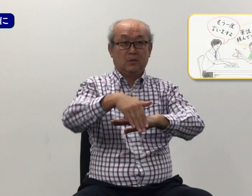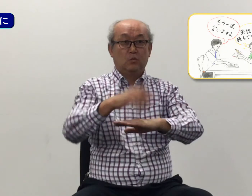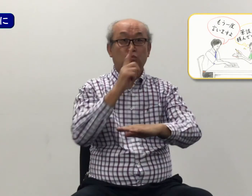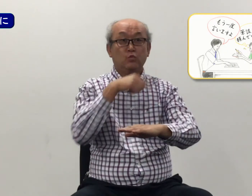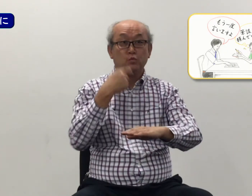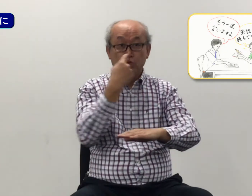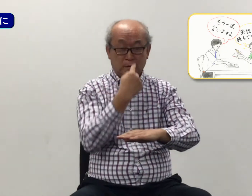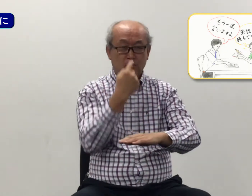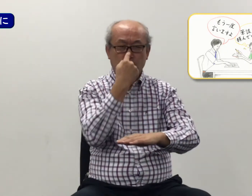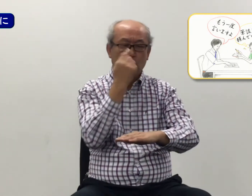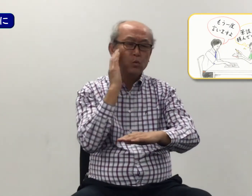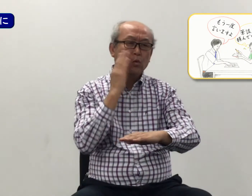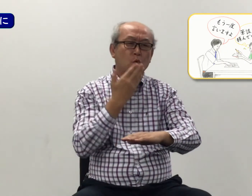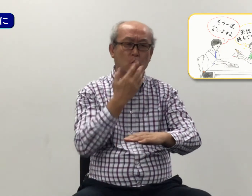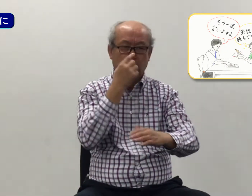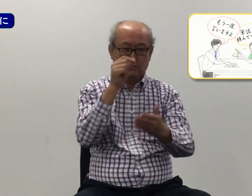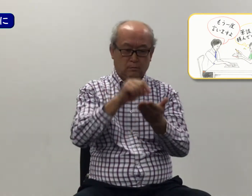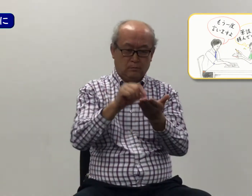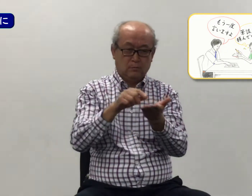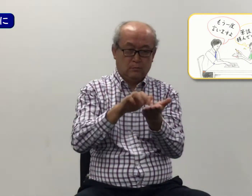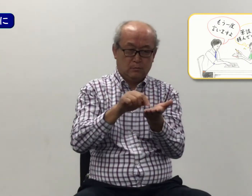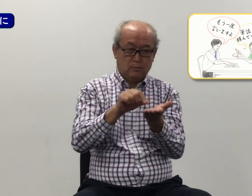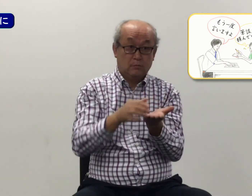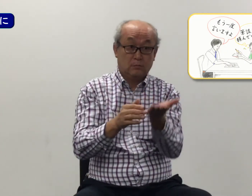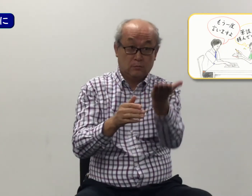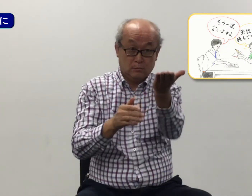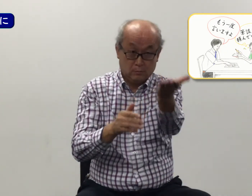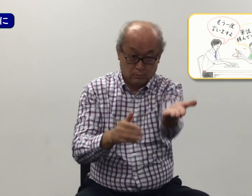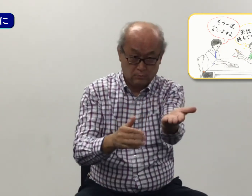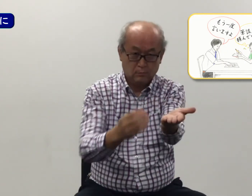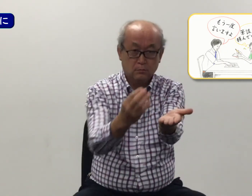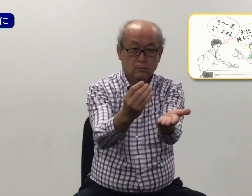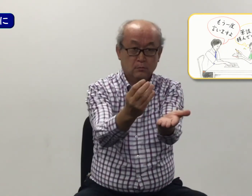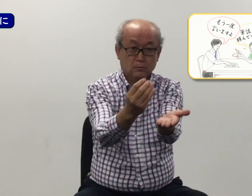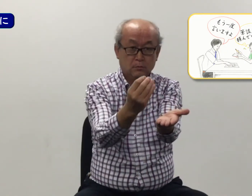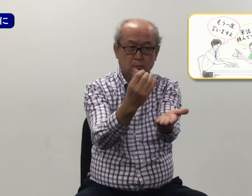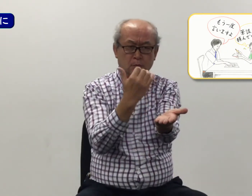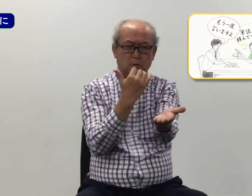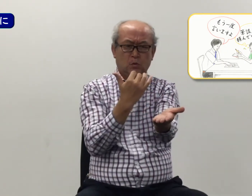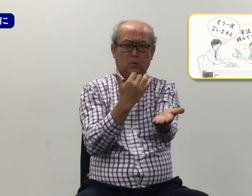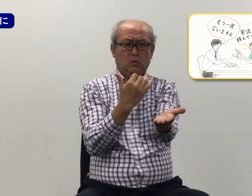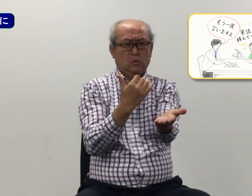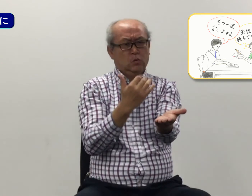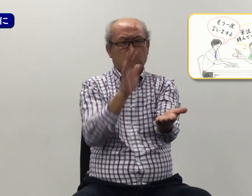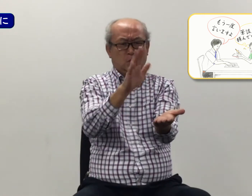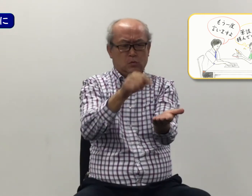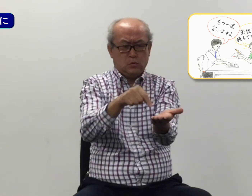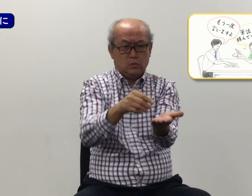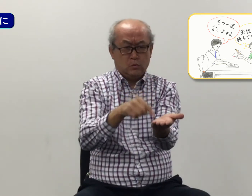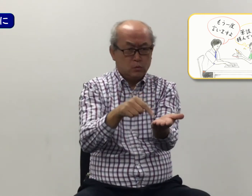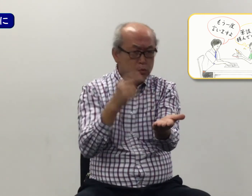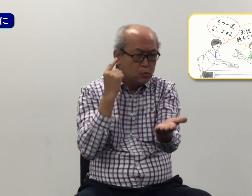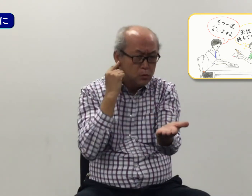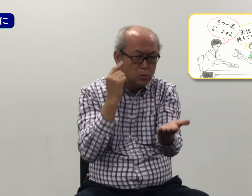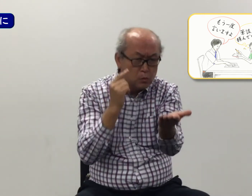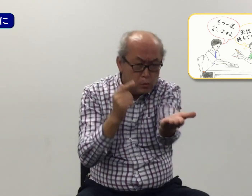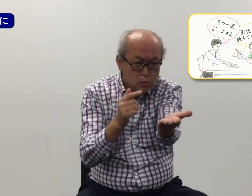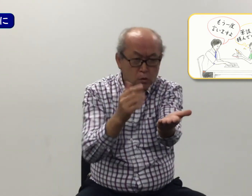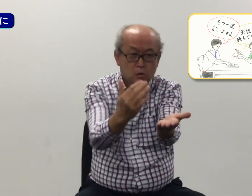窓口で私はローなので筆談でお願いしますと繰り返したのでいるのに口頭での説明